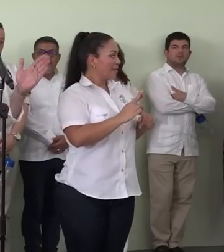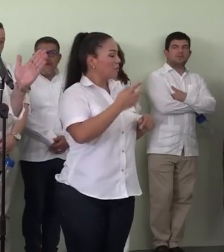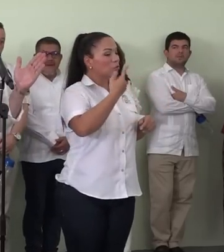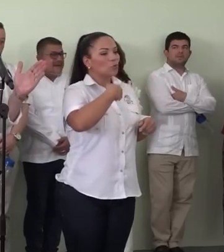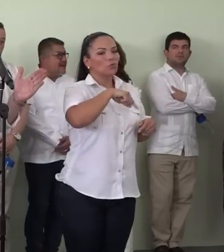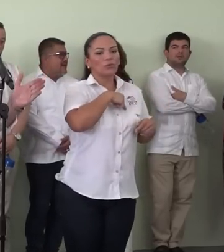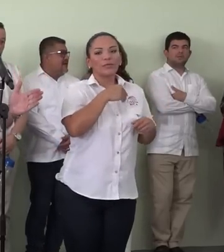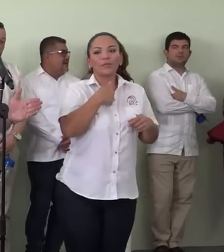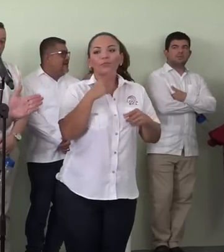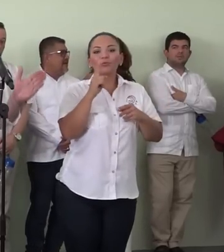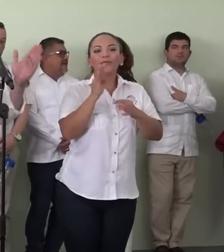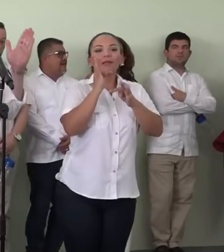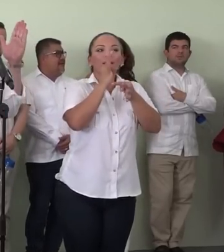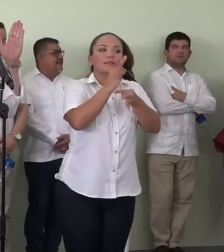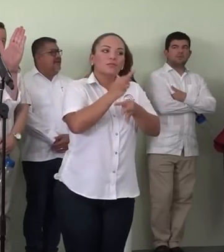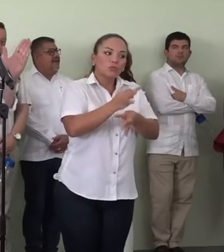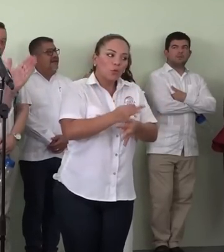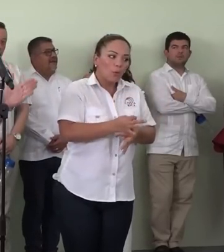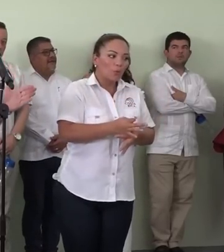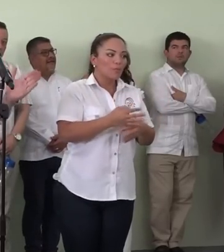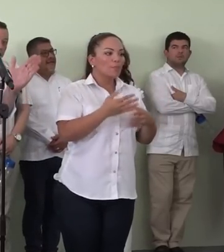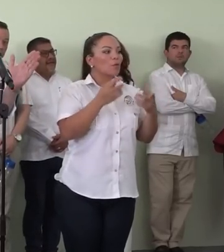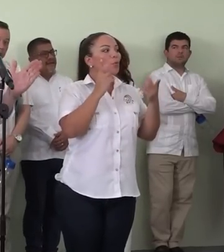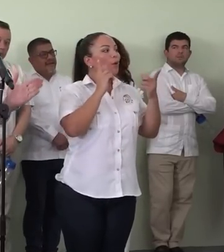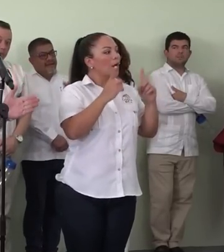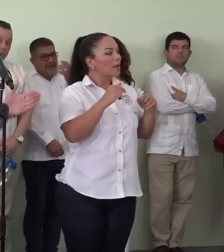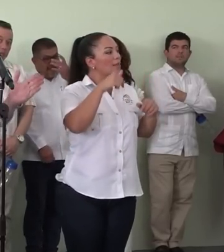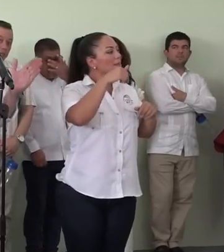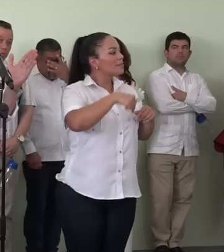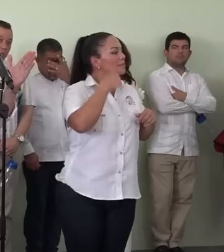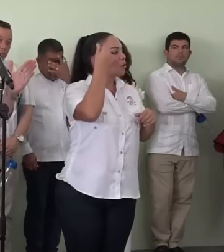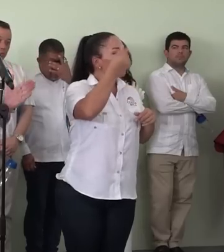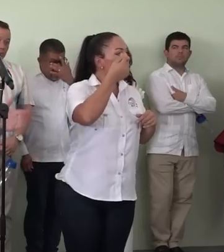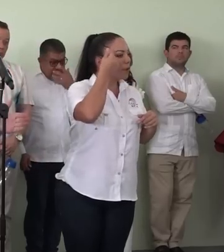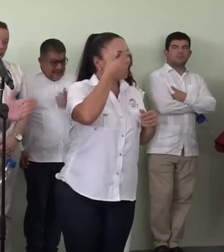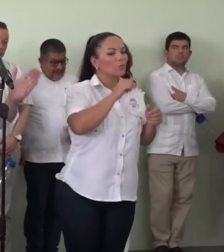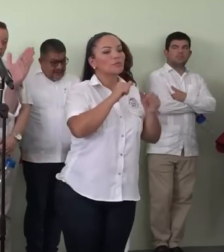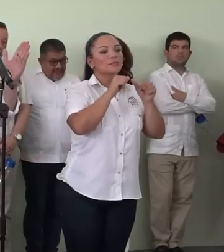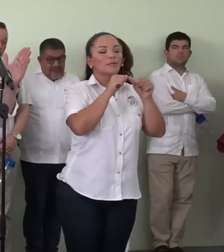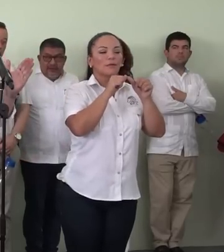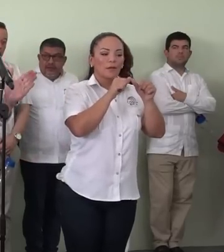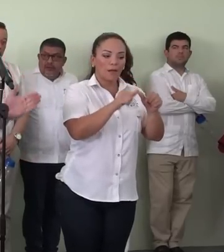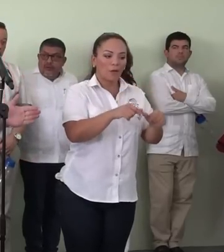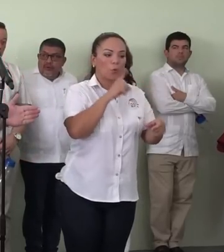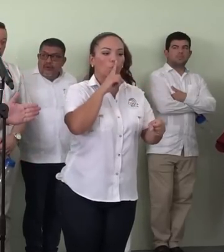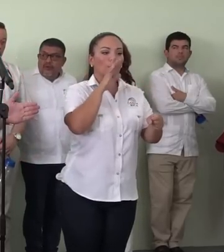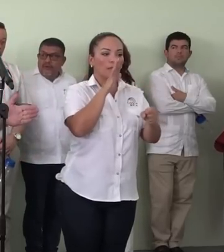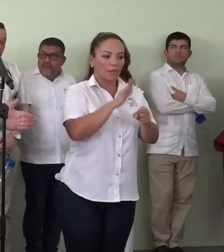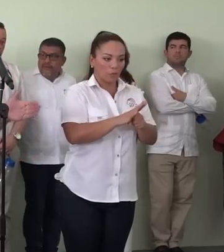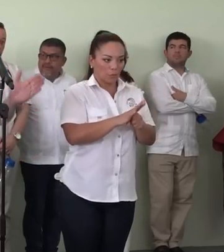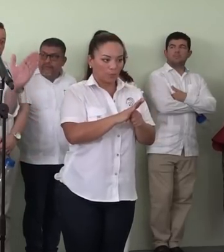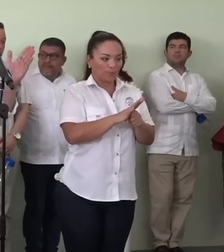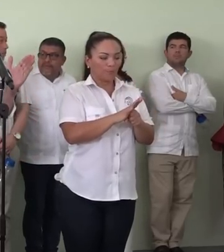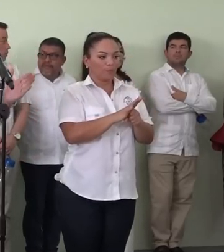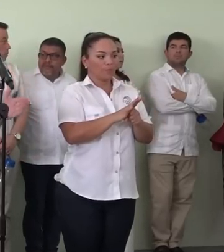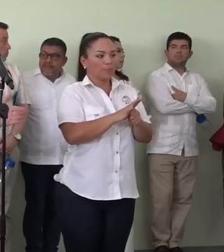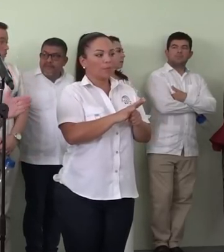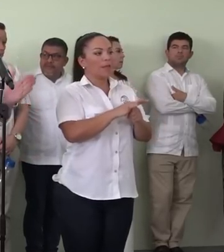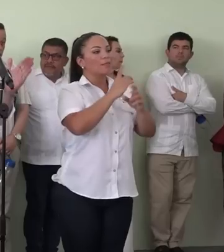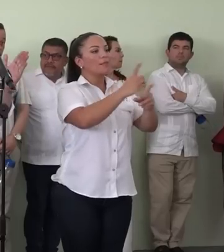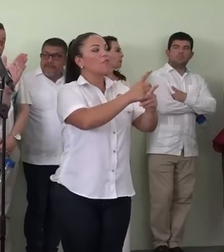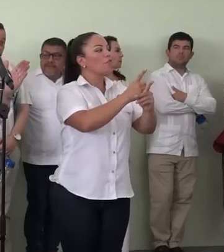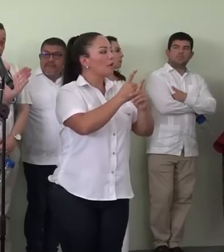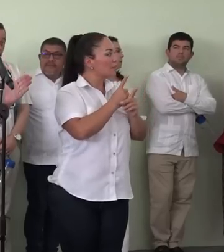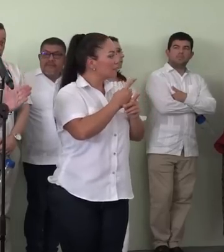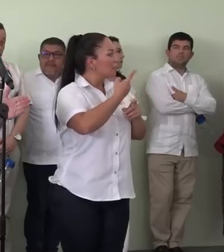una tradición que este gobierno seguirá cumpliendo, la